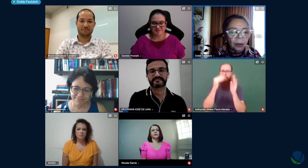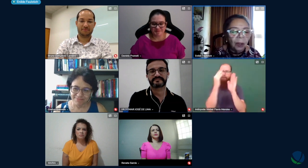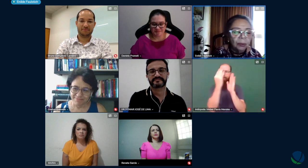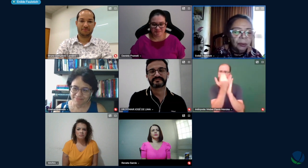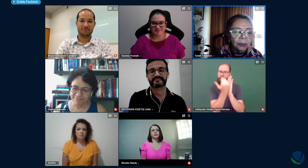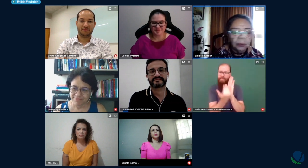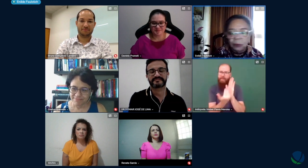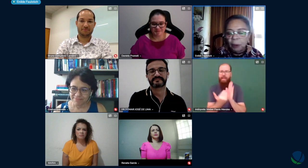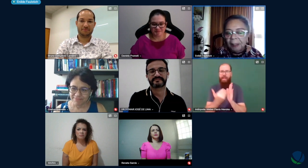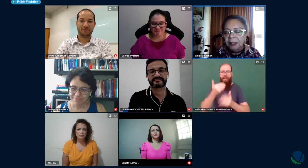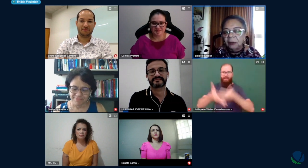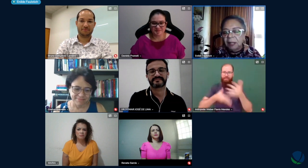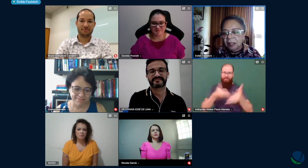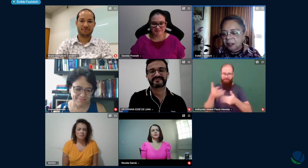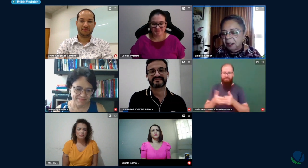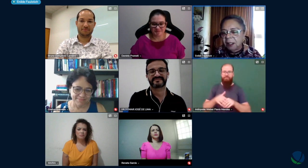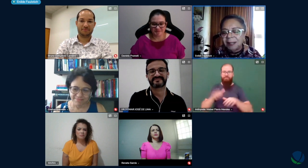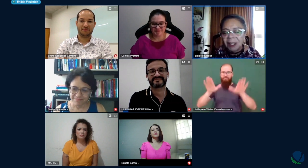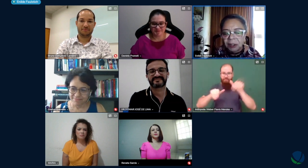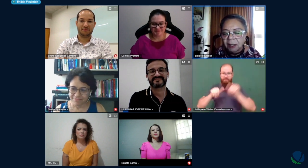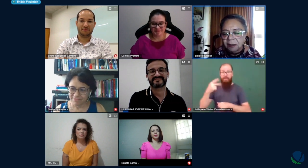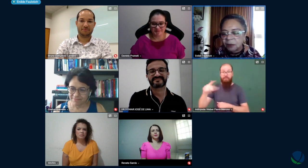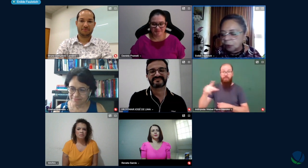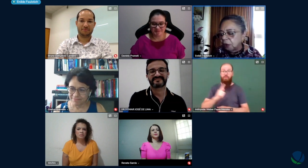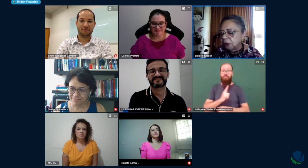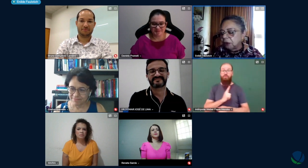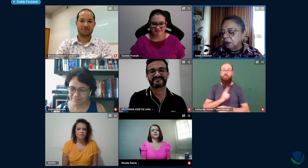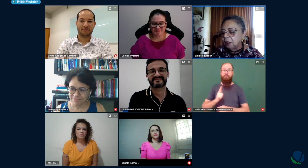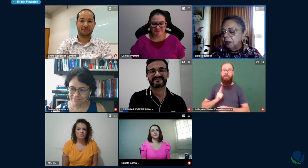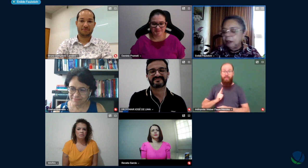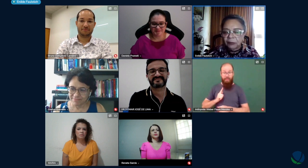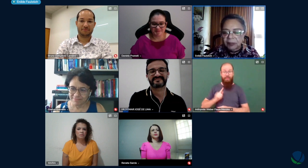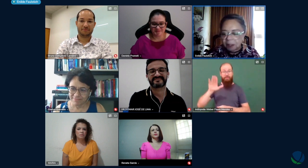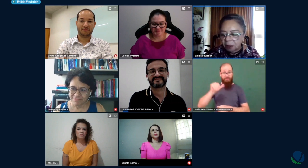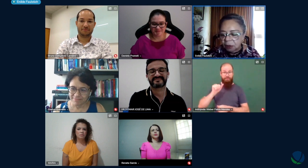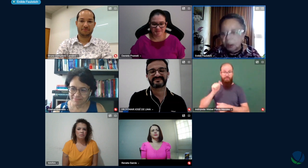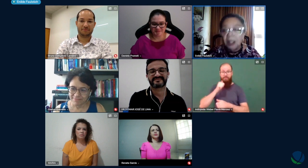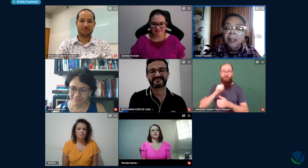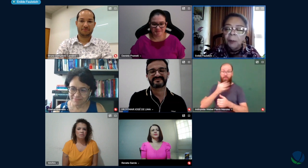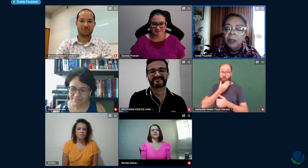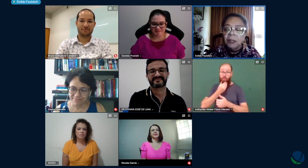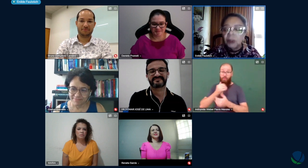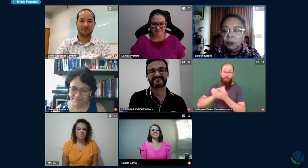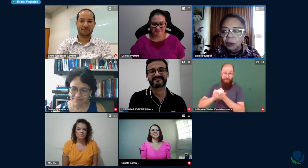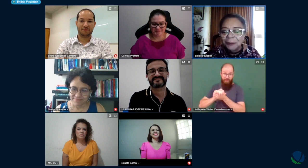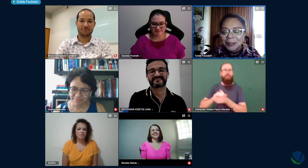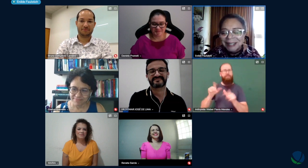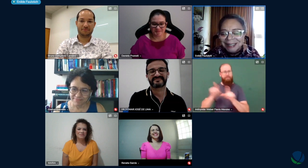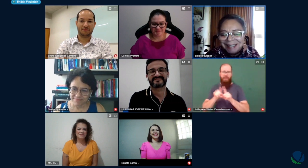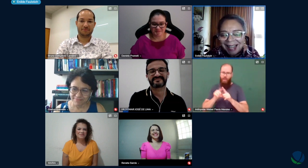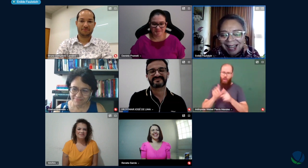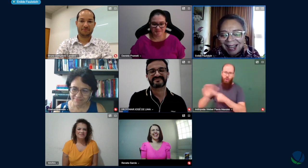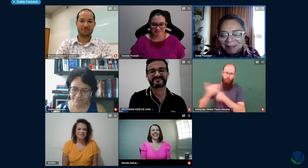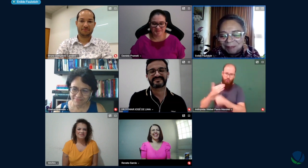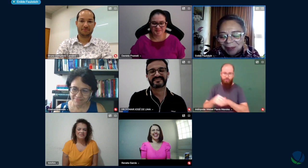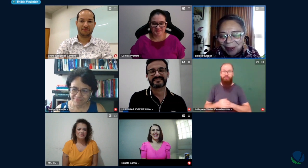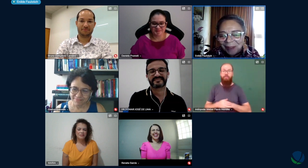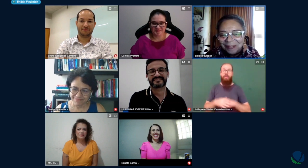chamar o seu marido Garcia, que ele entende dessas coisas, e vamos fazer isso. E por isso tudo, você